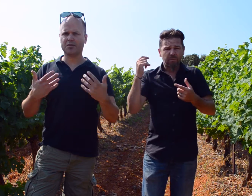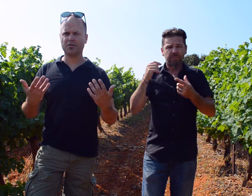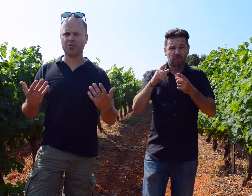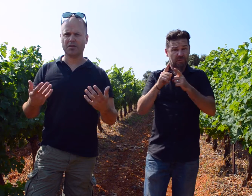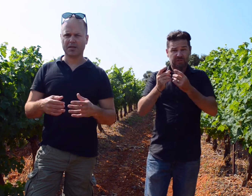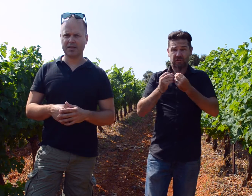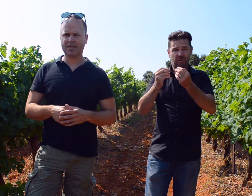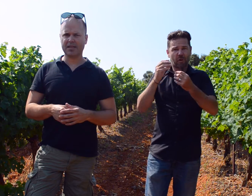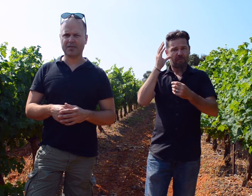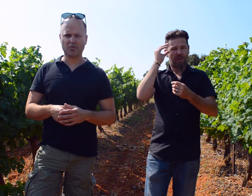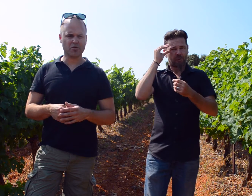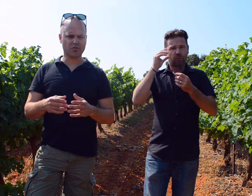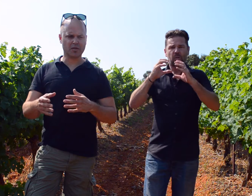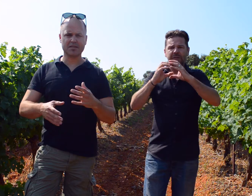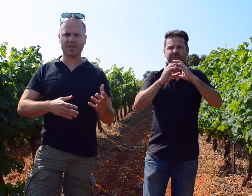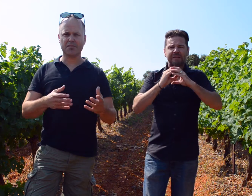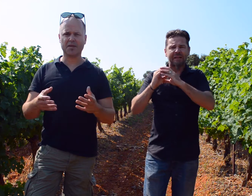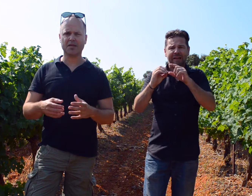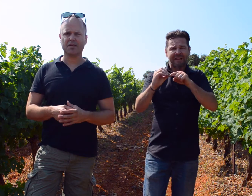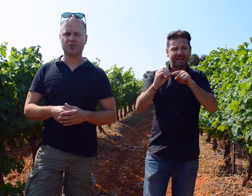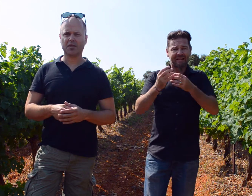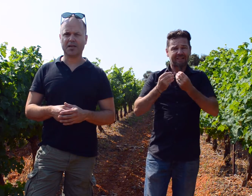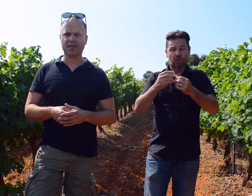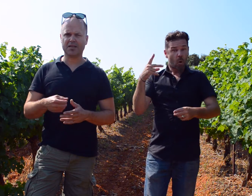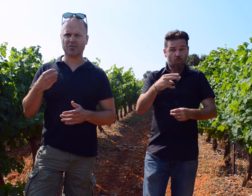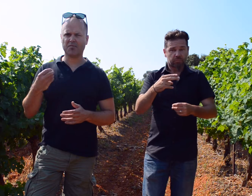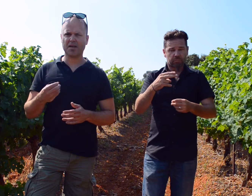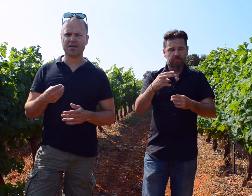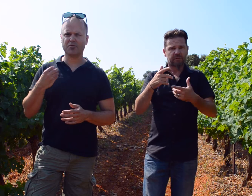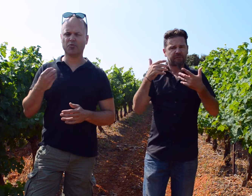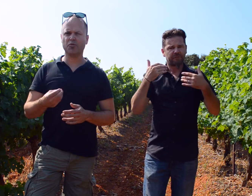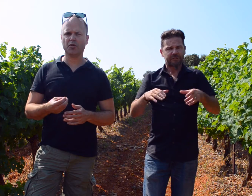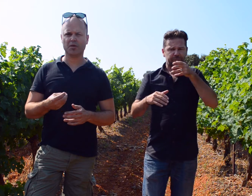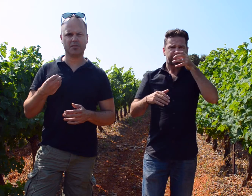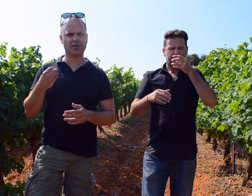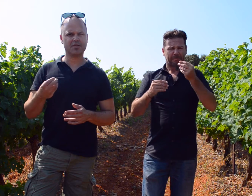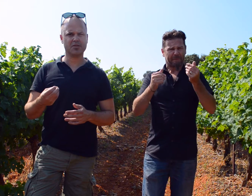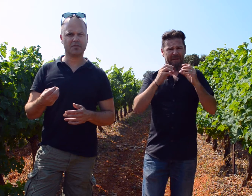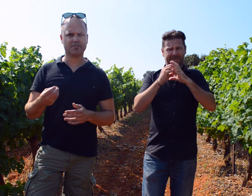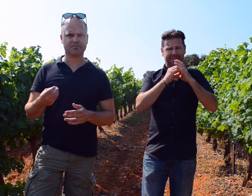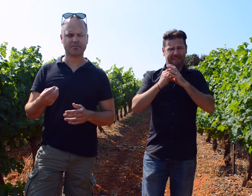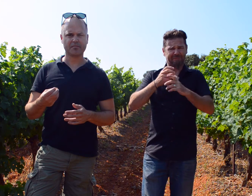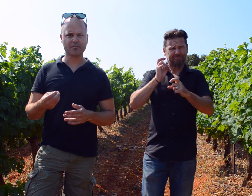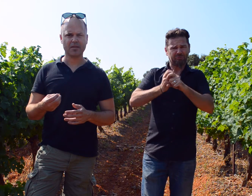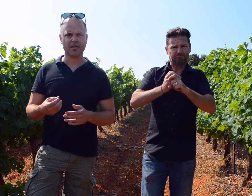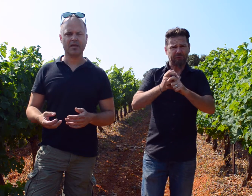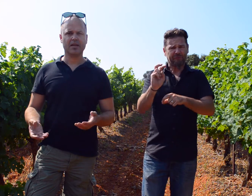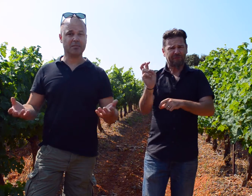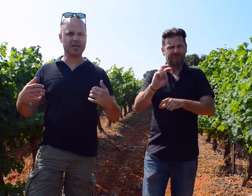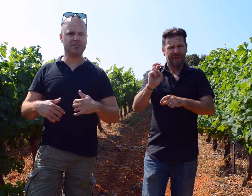maturation des tanins. Donc on reste à la fin sur des tanins qui sont verts, qui sont durs, qui sont asséchants. Et bien